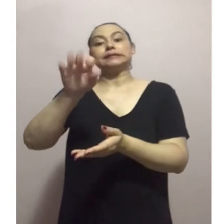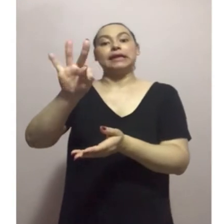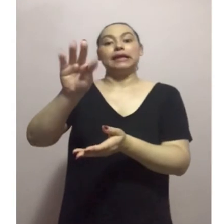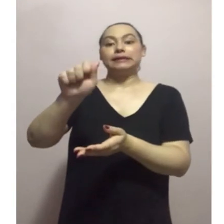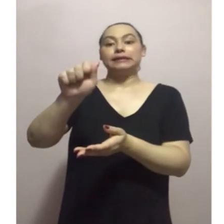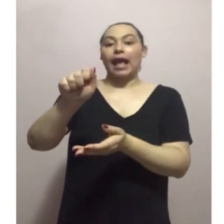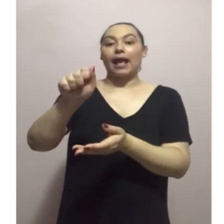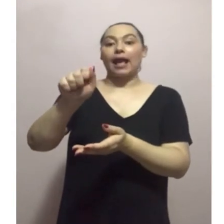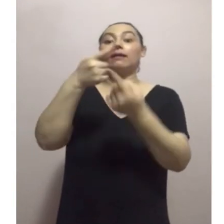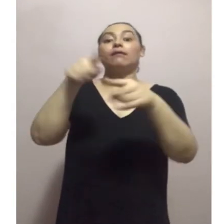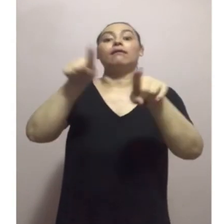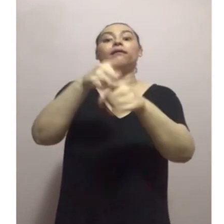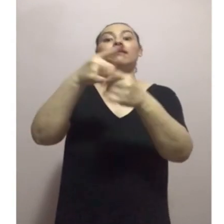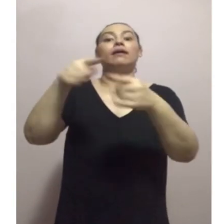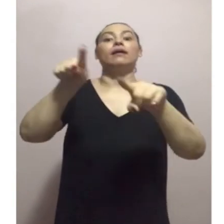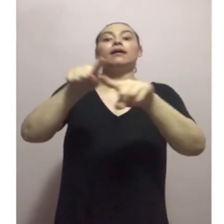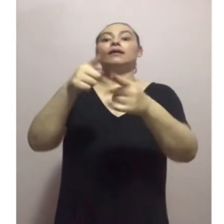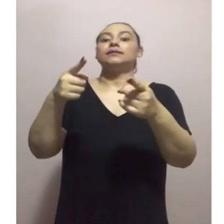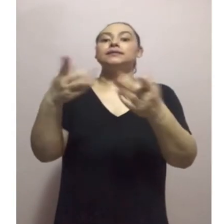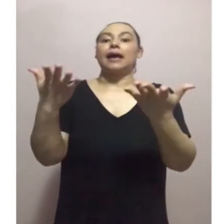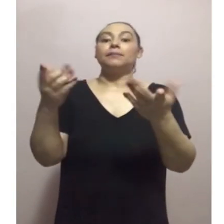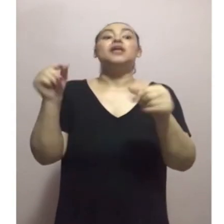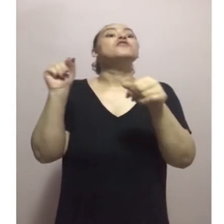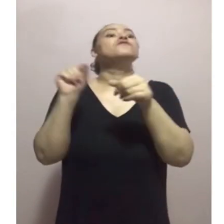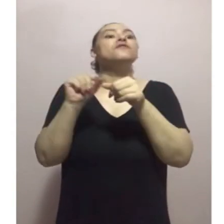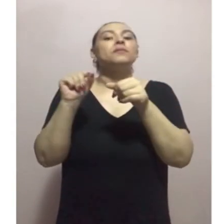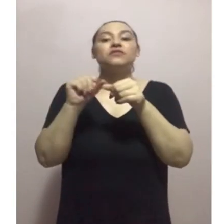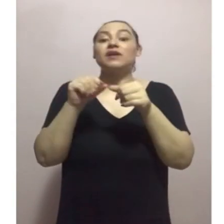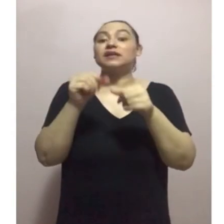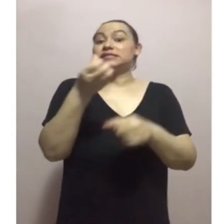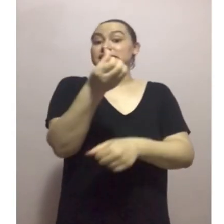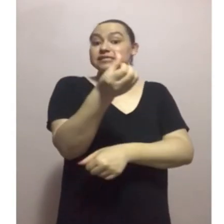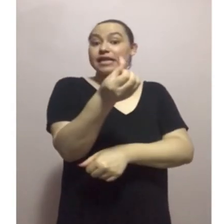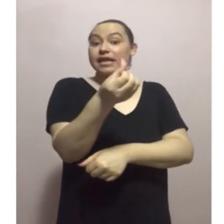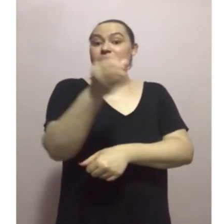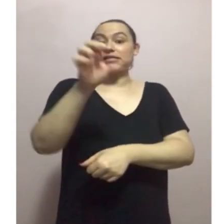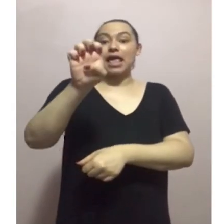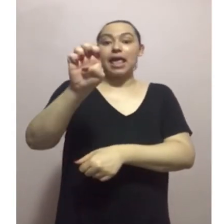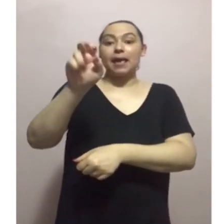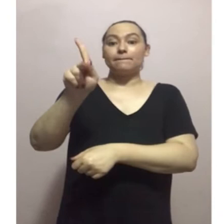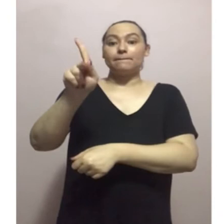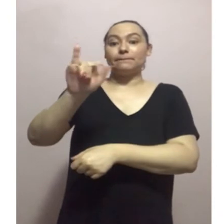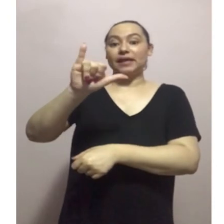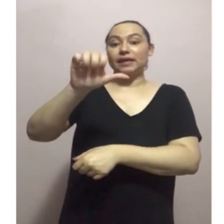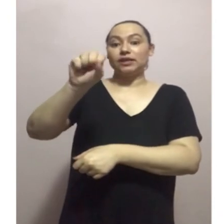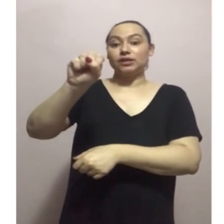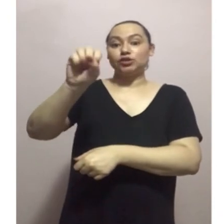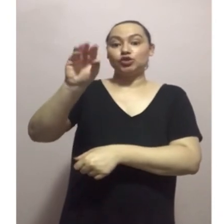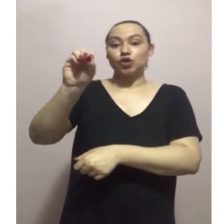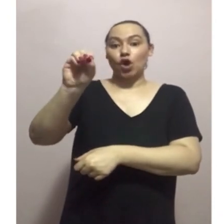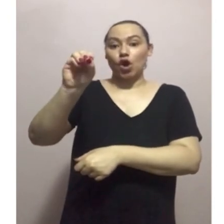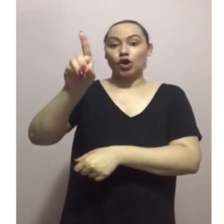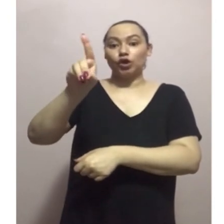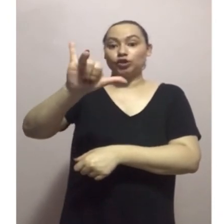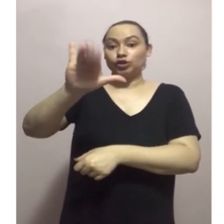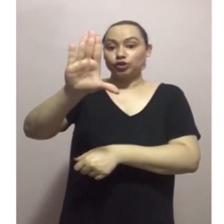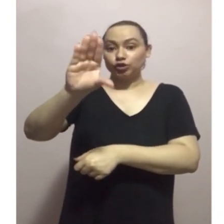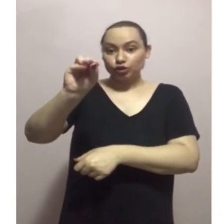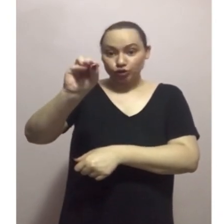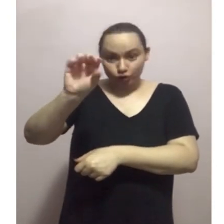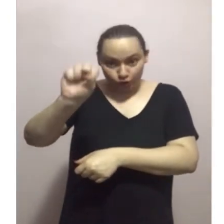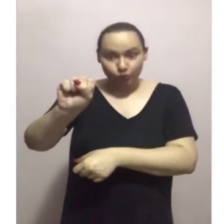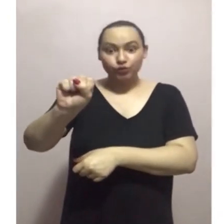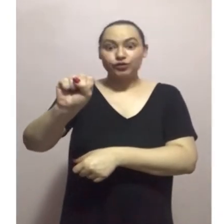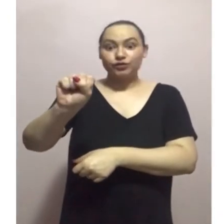Spala, que é um compositor maravilhoso, né? Eu falei, gente, vamos fazer 6 episódios. Eles enlouqueceram e fizeram